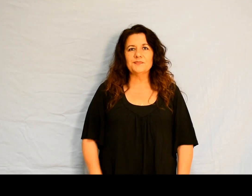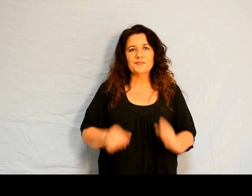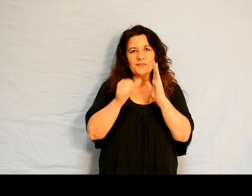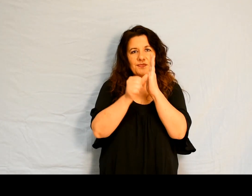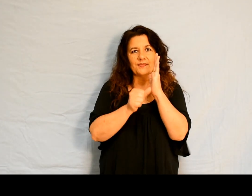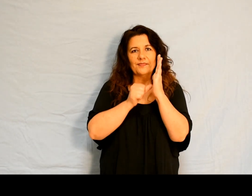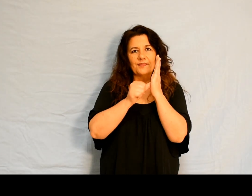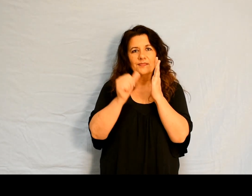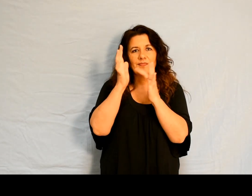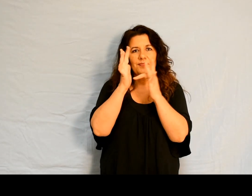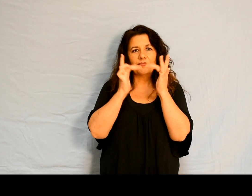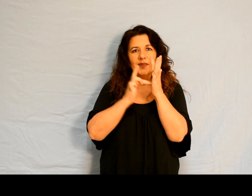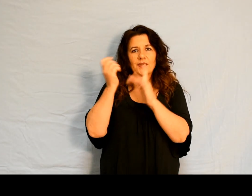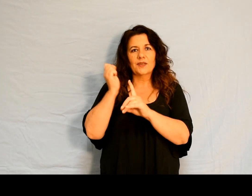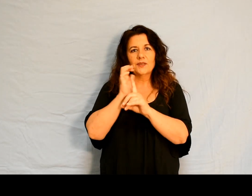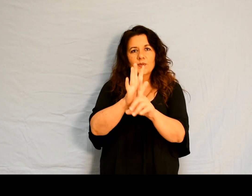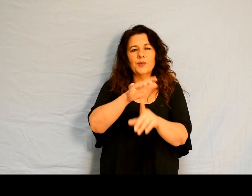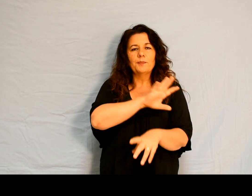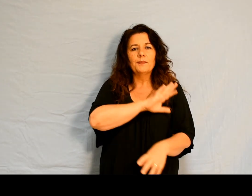Évangile de Jésus-Christ selon saint Matthieu.